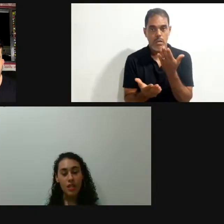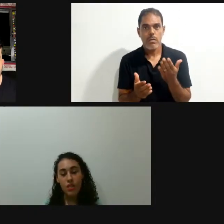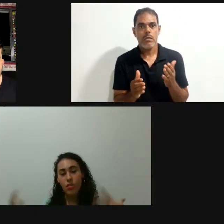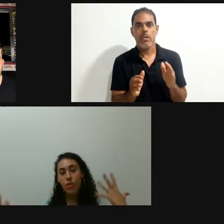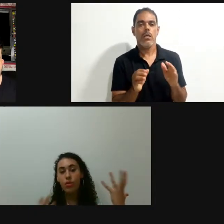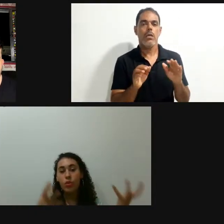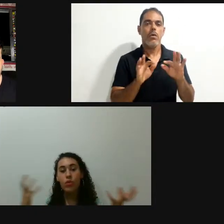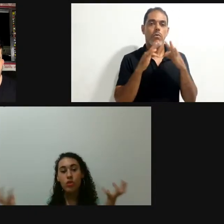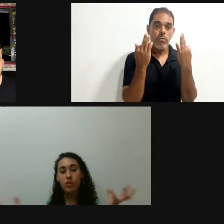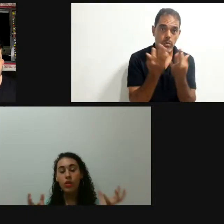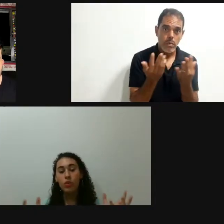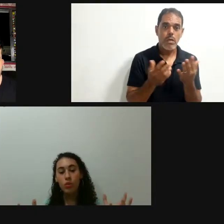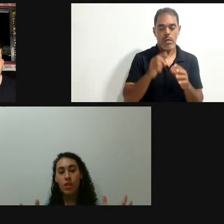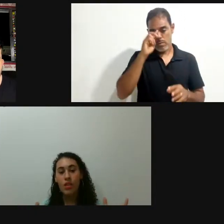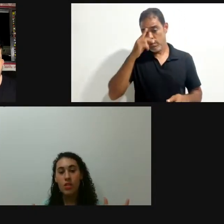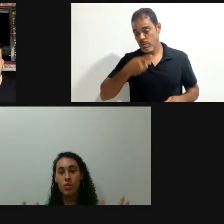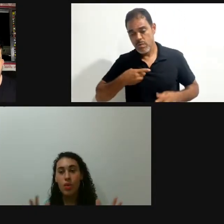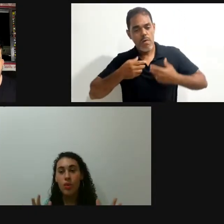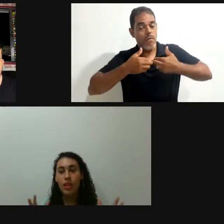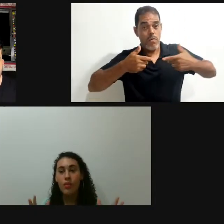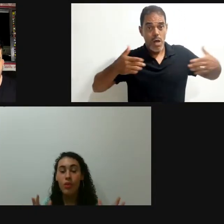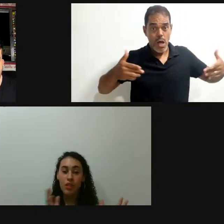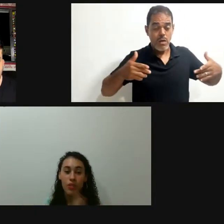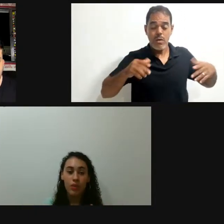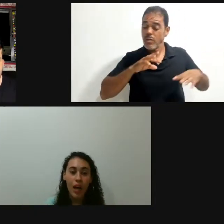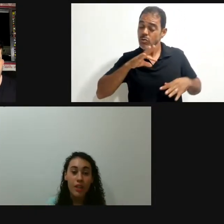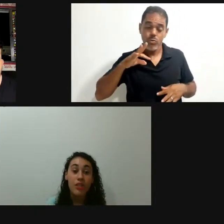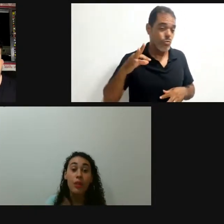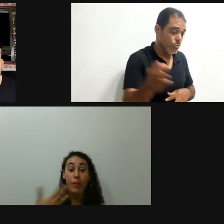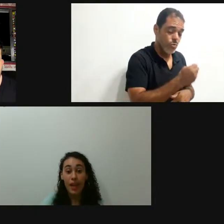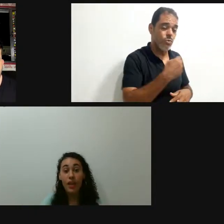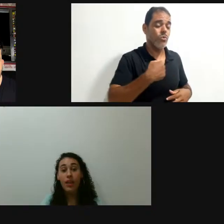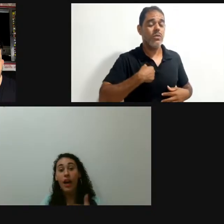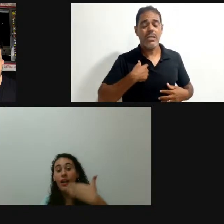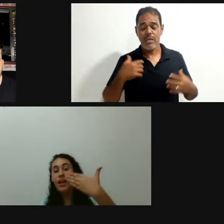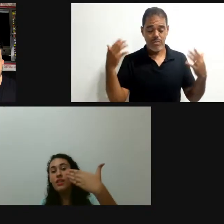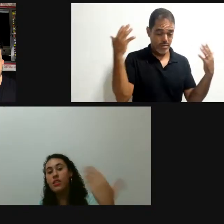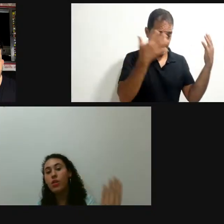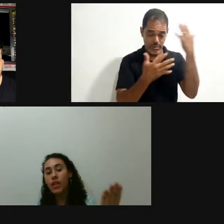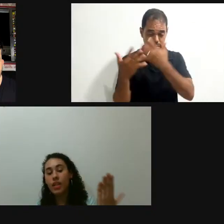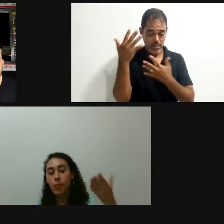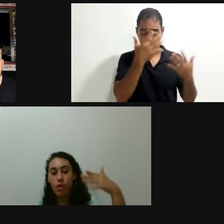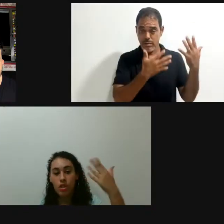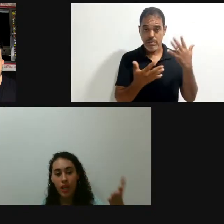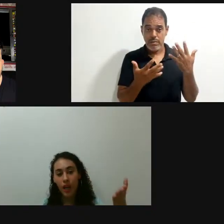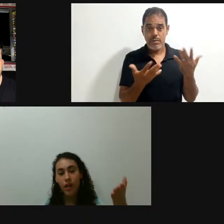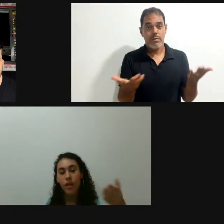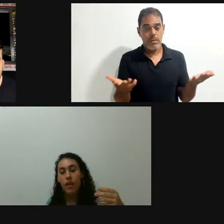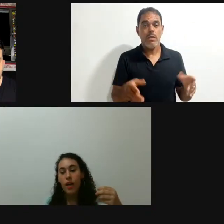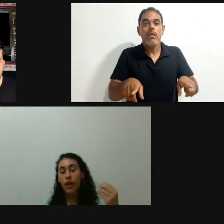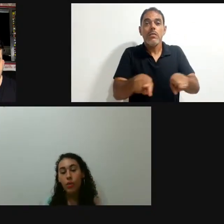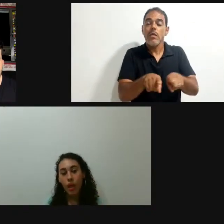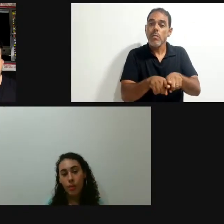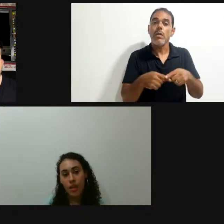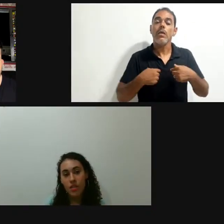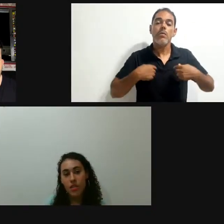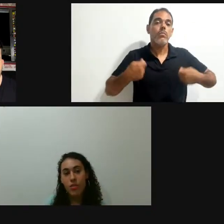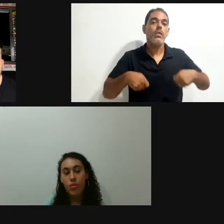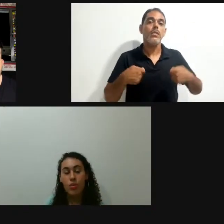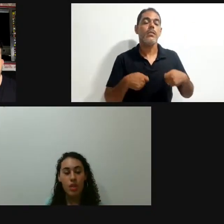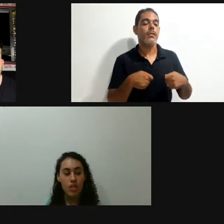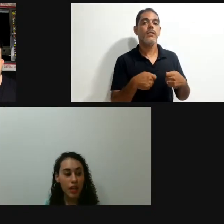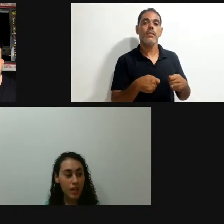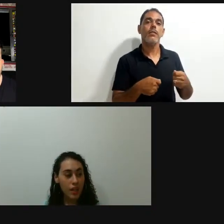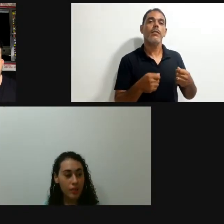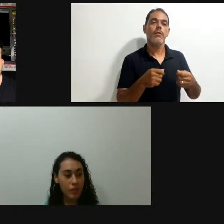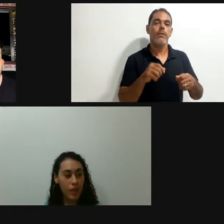E nisso, juntando tudo isso, teve muita dificuldade. Também, além de eu ter que postar regularmente